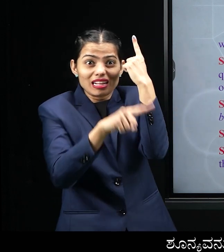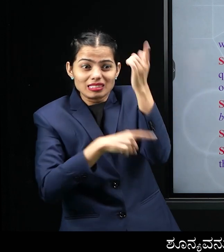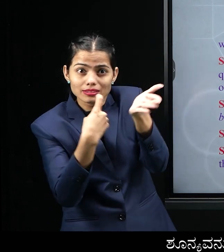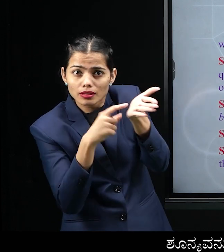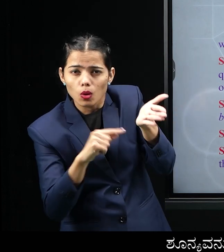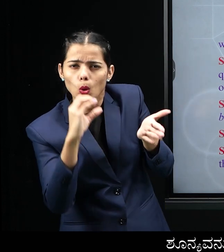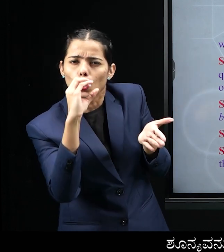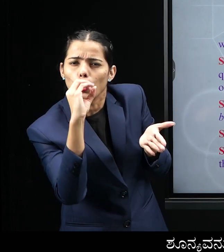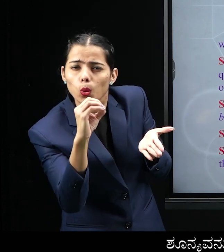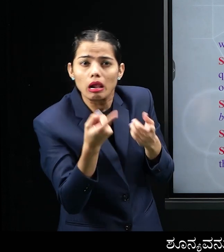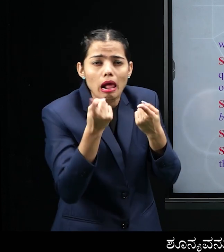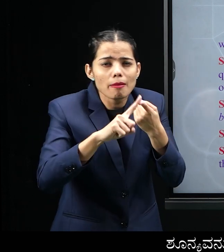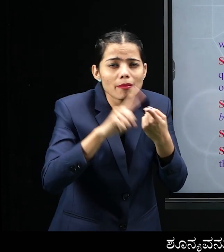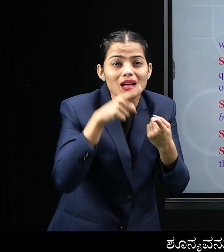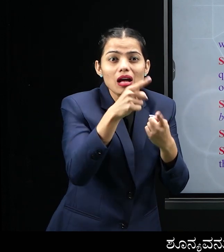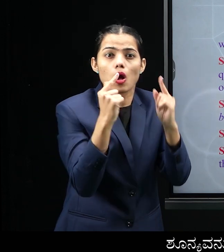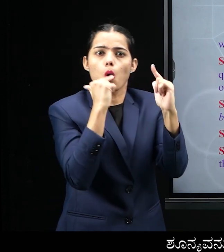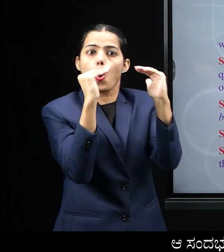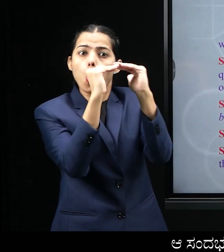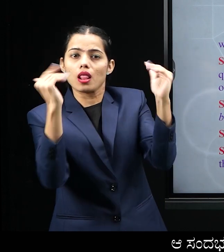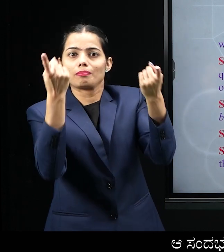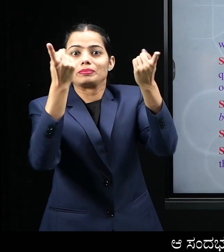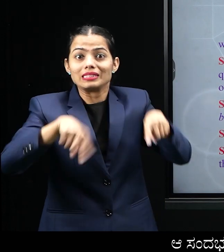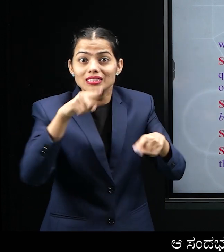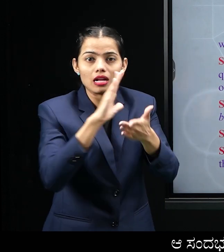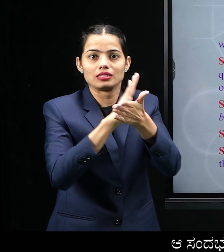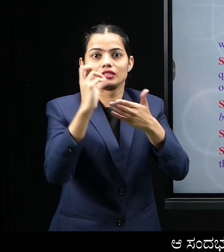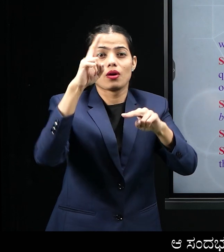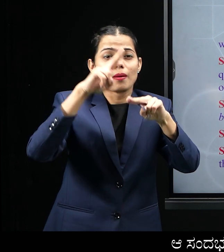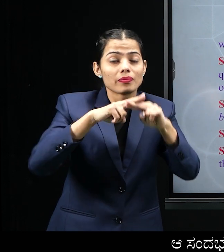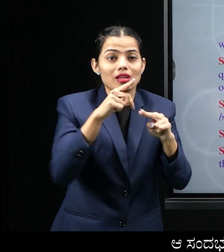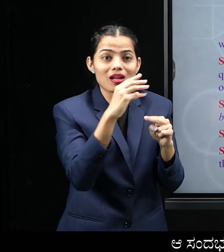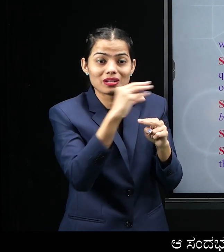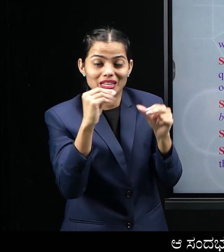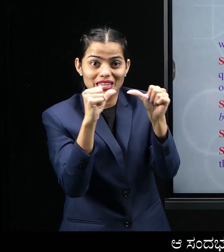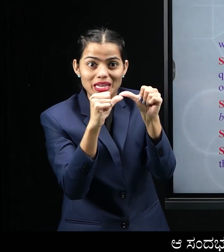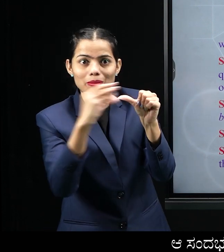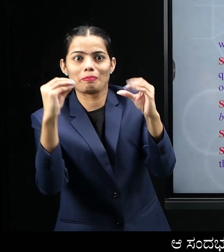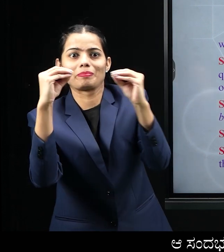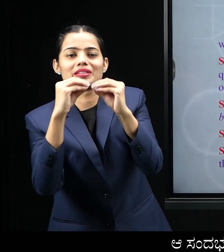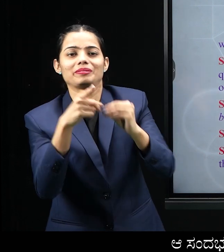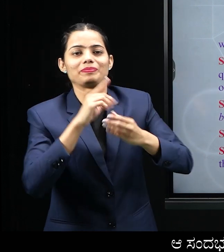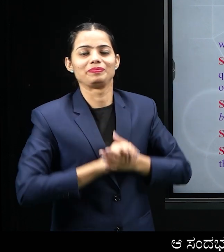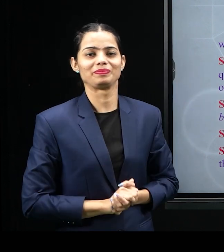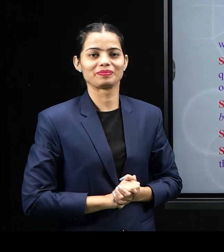ಪಡೆಯುವವರೆಗೆ ಪ್ರಕ್ರಿಯೆಯನ್ನು ಪುನರಾವರ್ತಿಸಿ. ಆ ಸಂದರ್ಭದಲ್ಲಿ ಅನುಗುಣವಾದ ಭಾಜಕವು a ಮತ್ತು b ನ